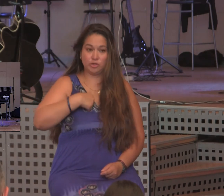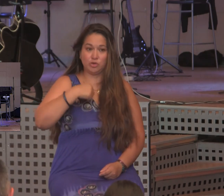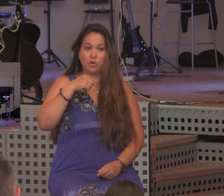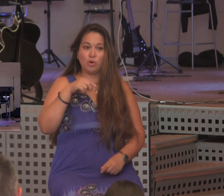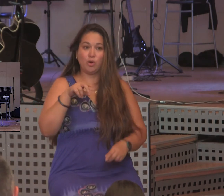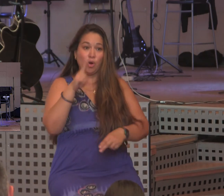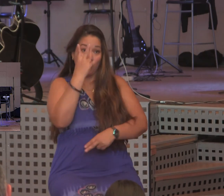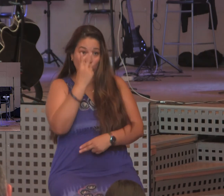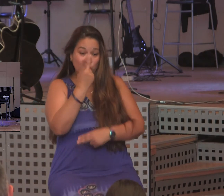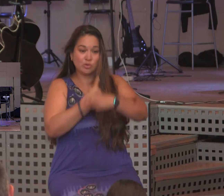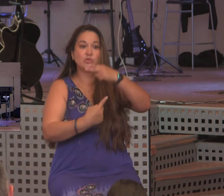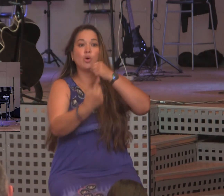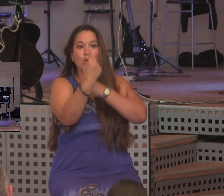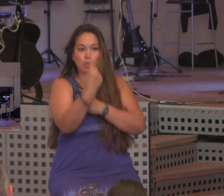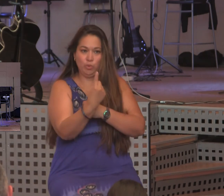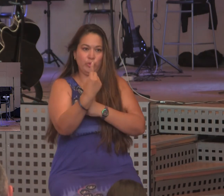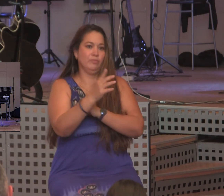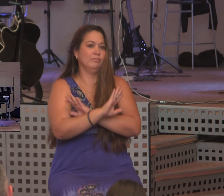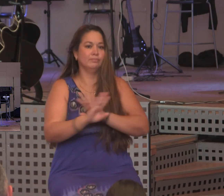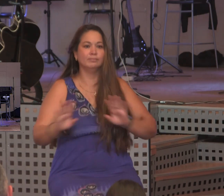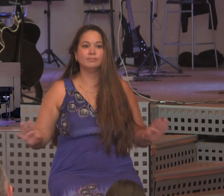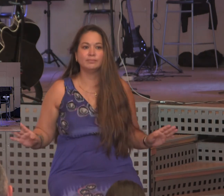sí.